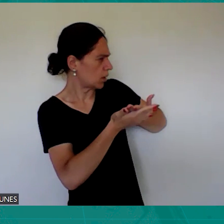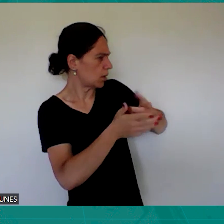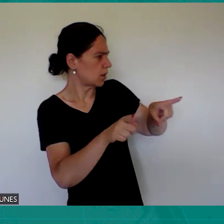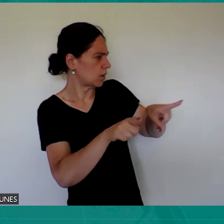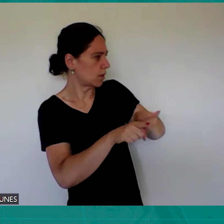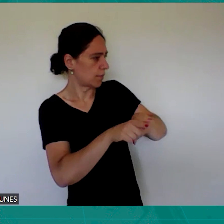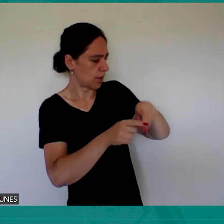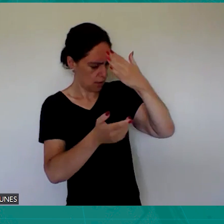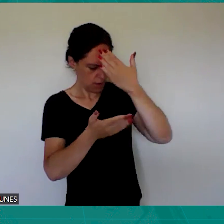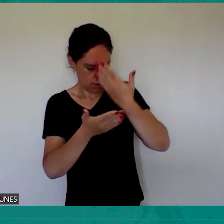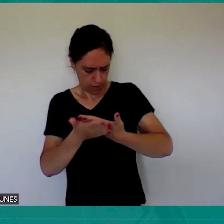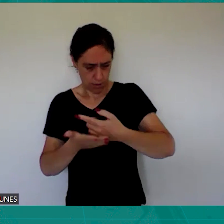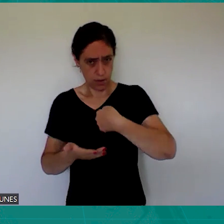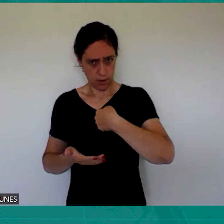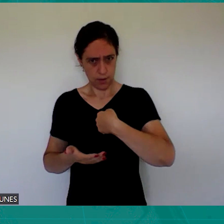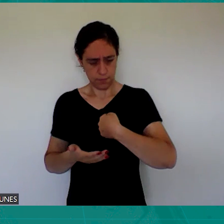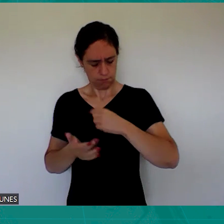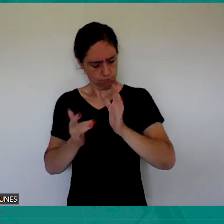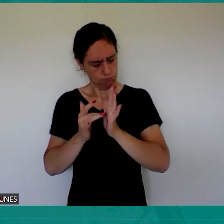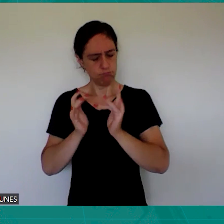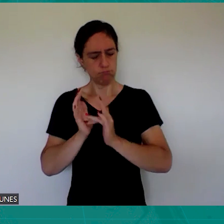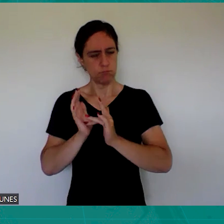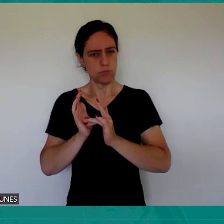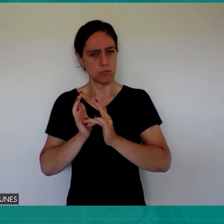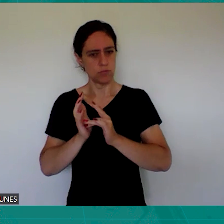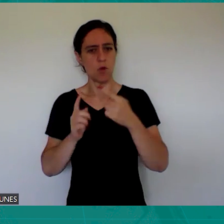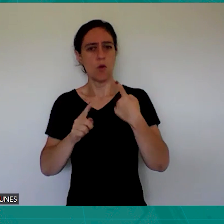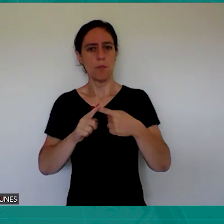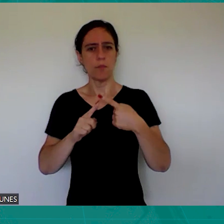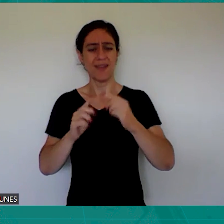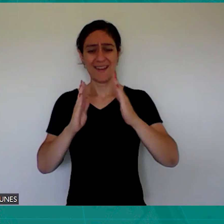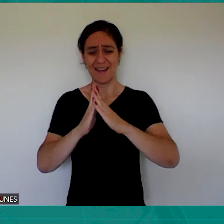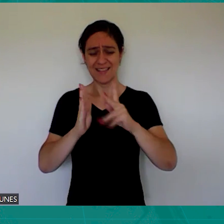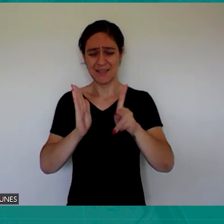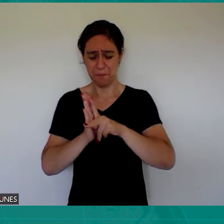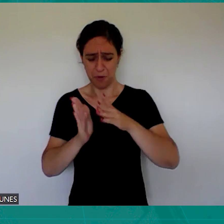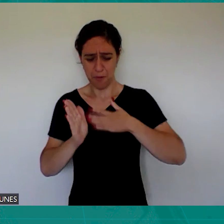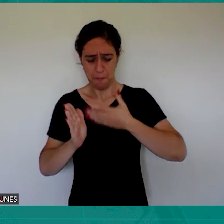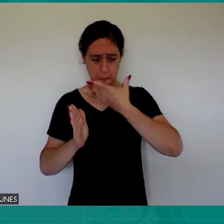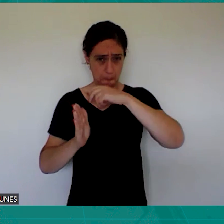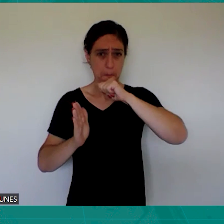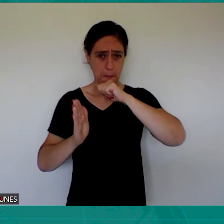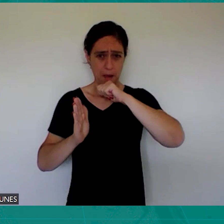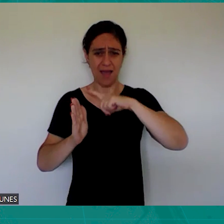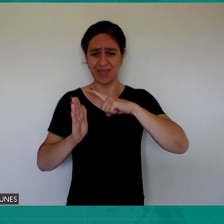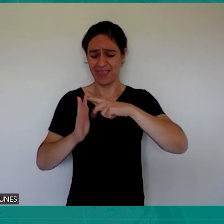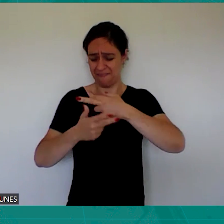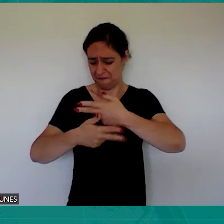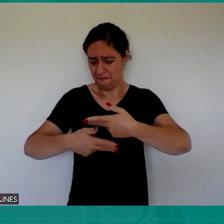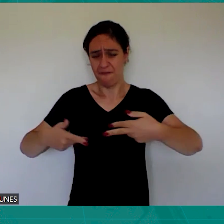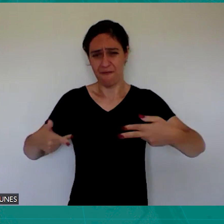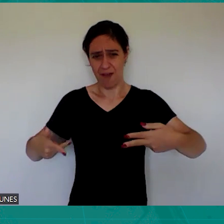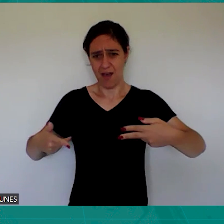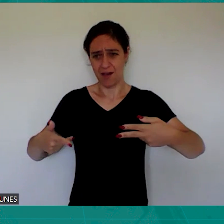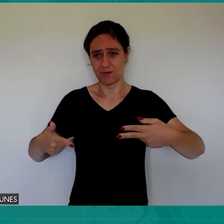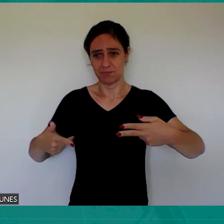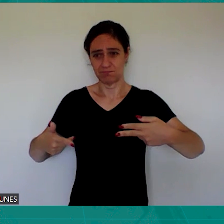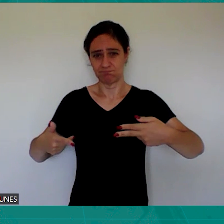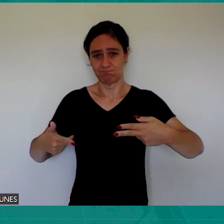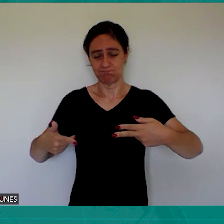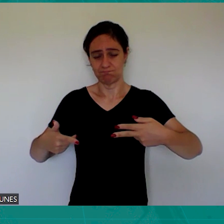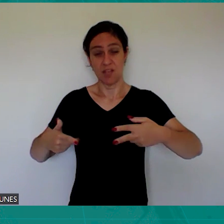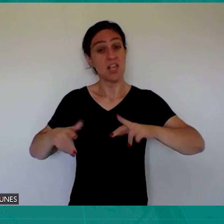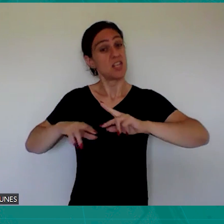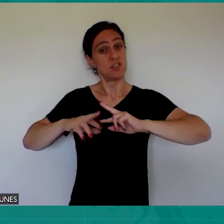Na casa de meu pai há muitas moradas, se assim não fora, eu vou-lo teria dito,